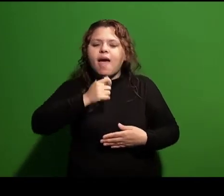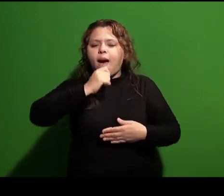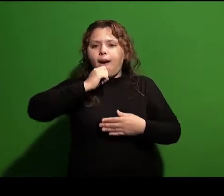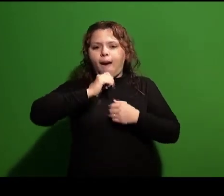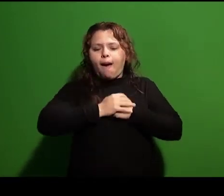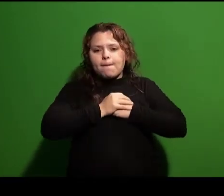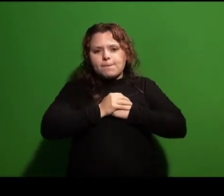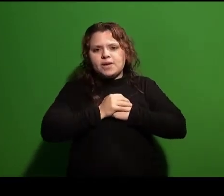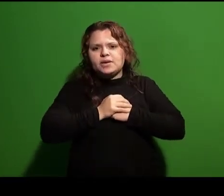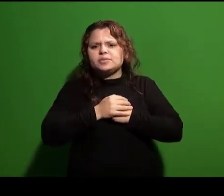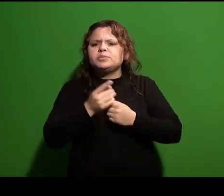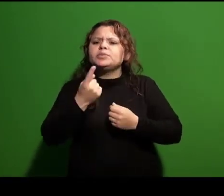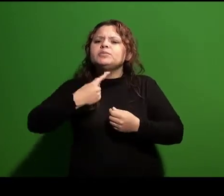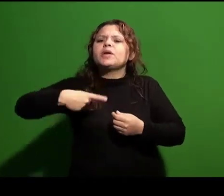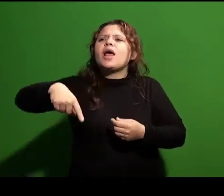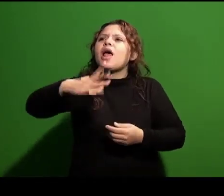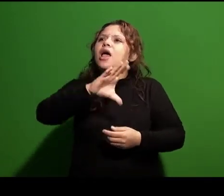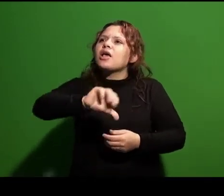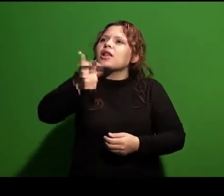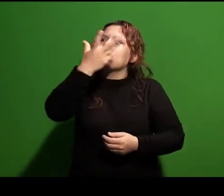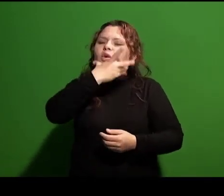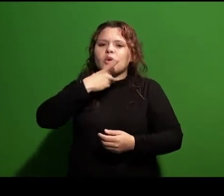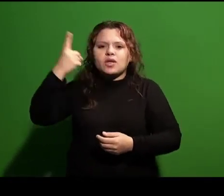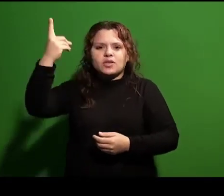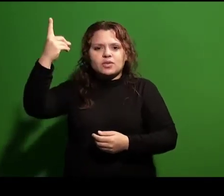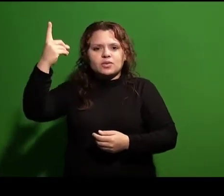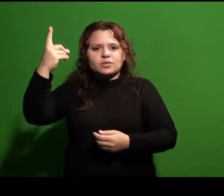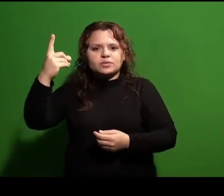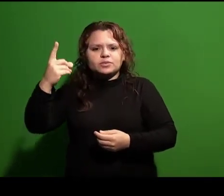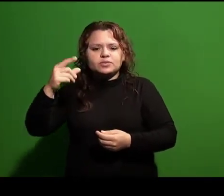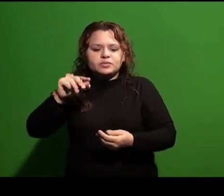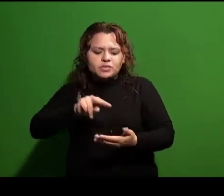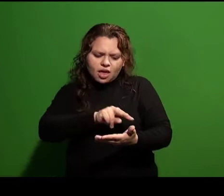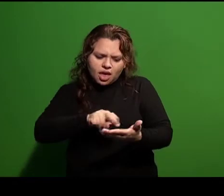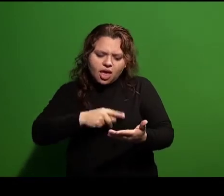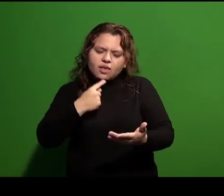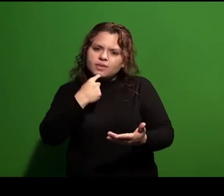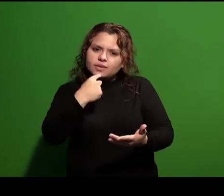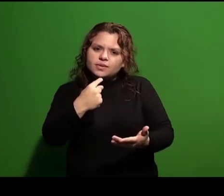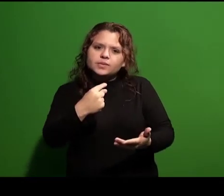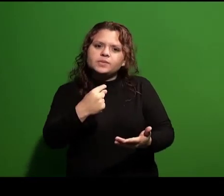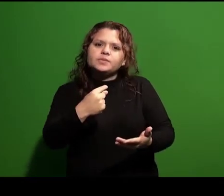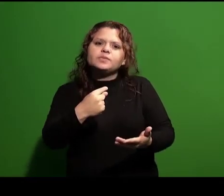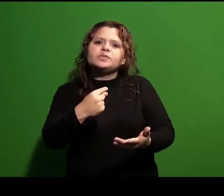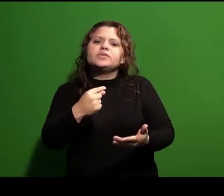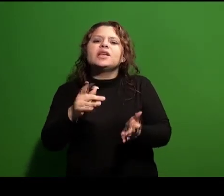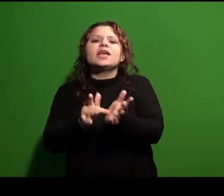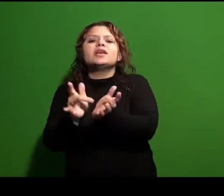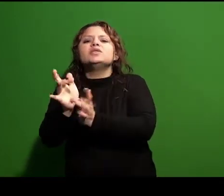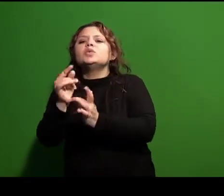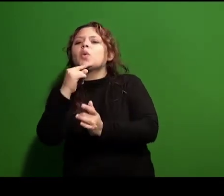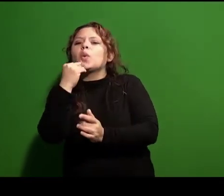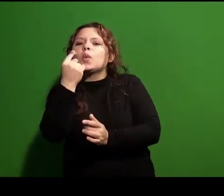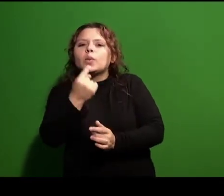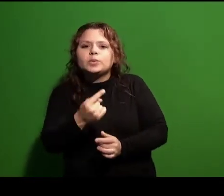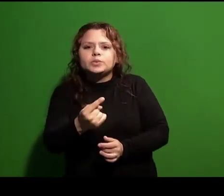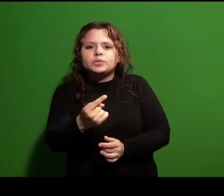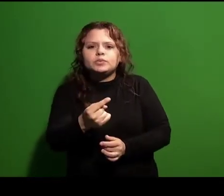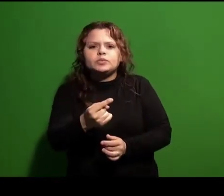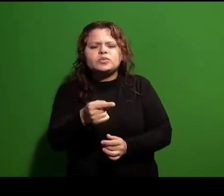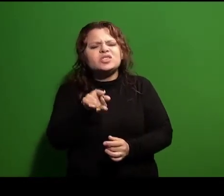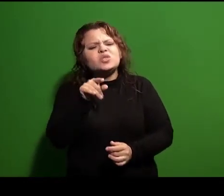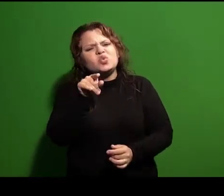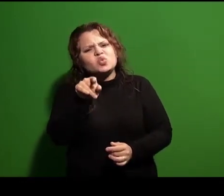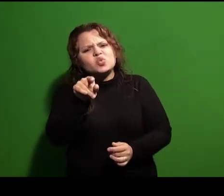medio de nosotros, para la gloria de Dios. Y Juan 3:10 y 11 respondió Jesús y le